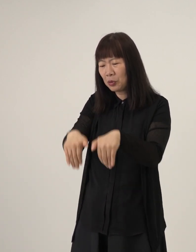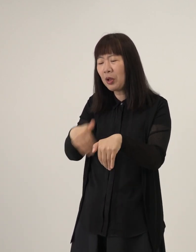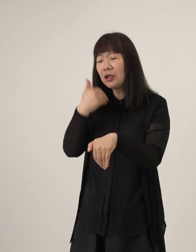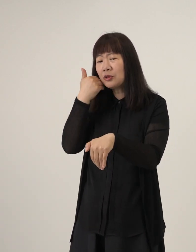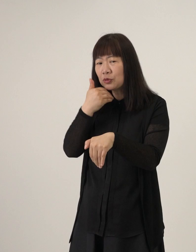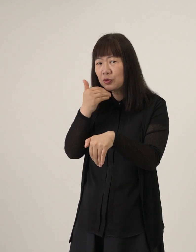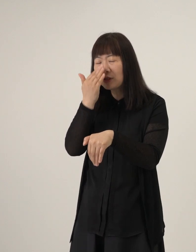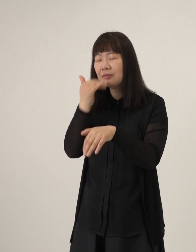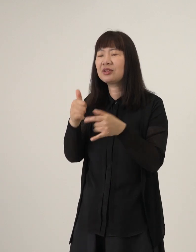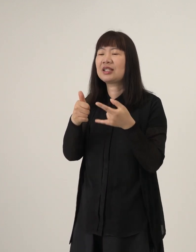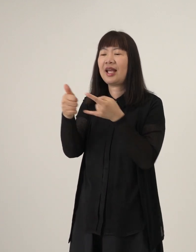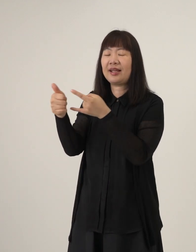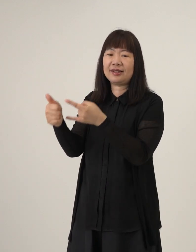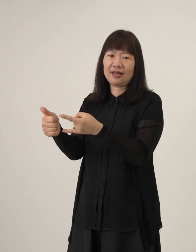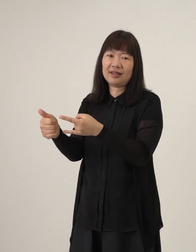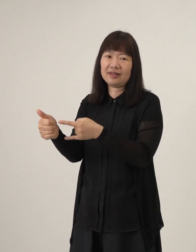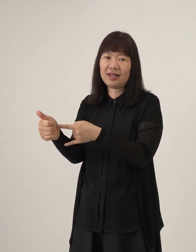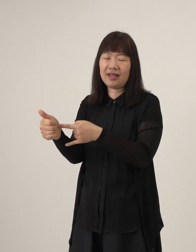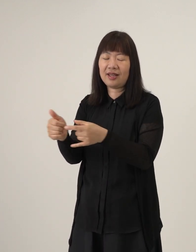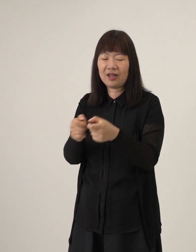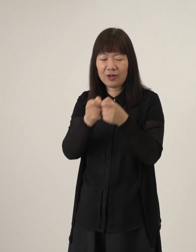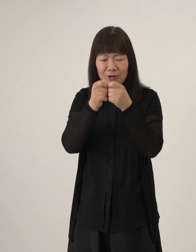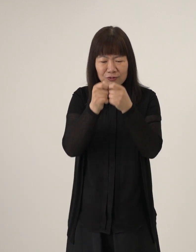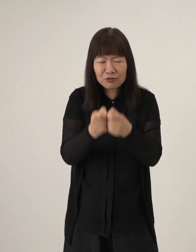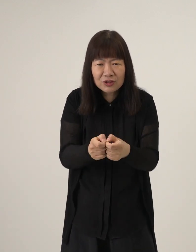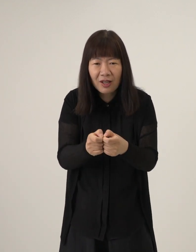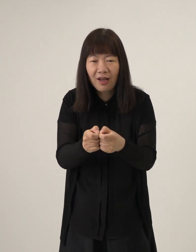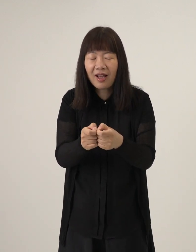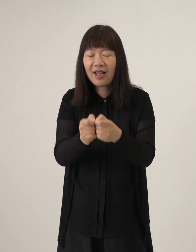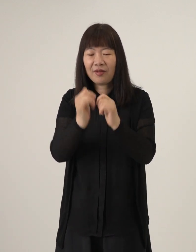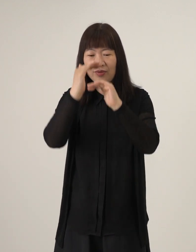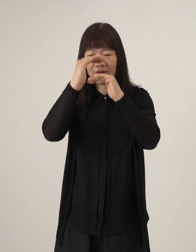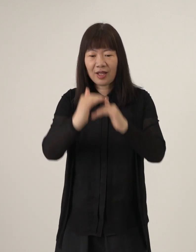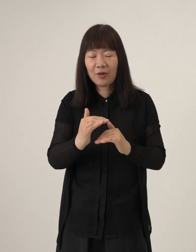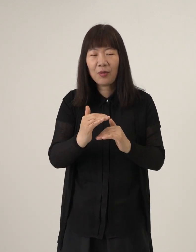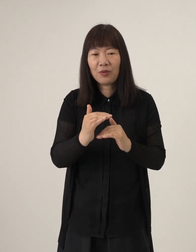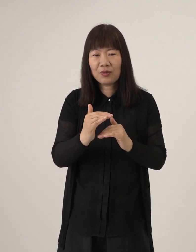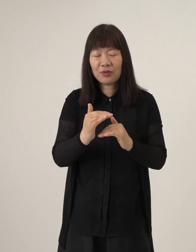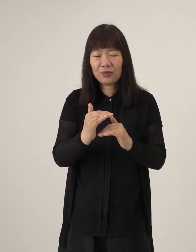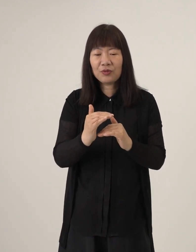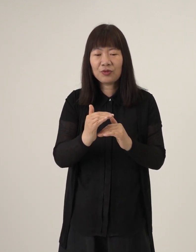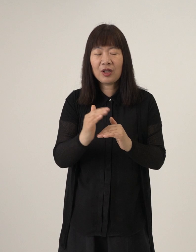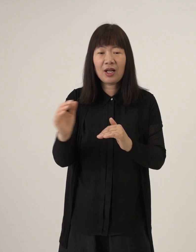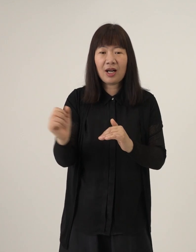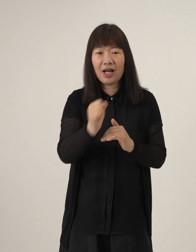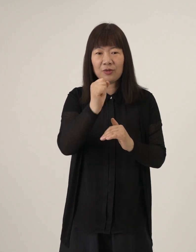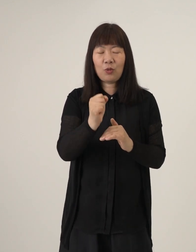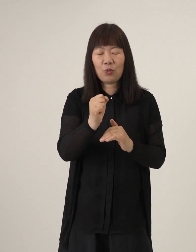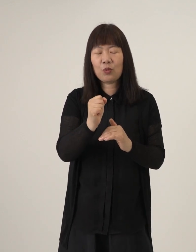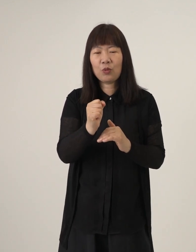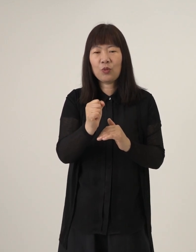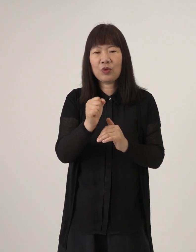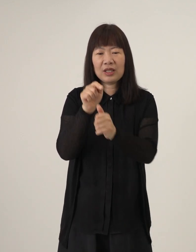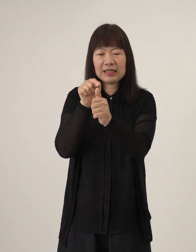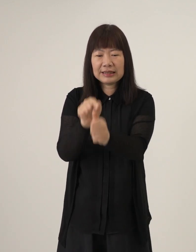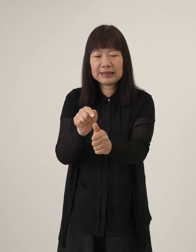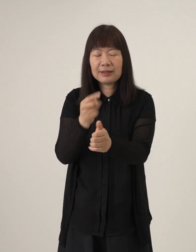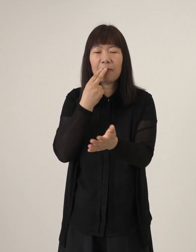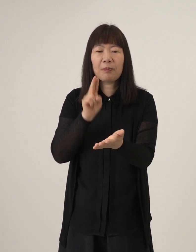향해서 그것도 아주 구체적이고 자세하게 공포를 하고 조서를 내렸어요.